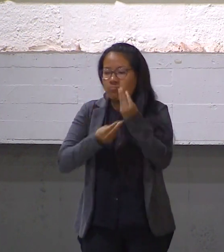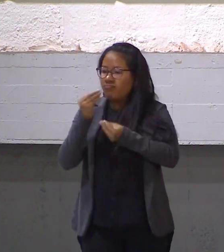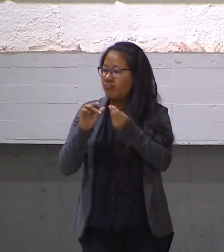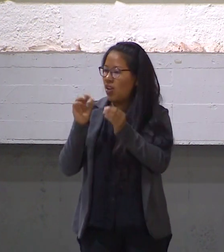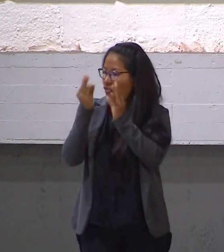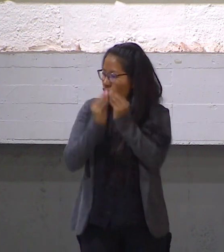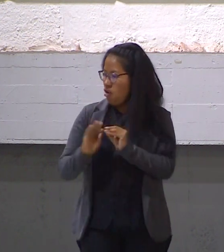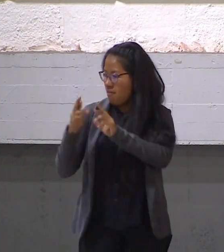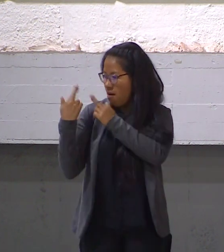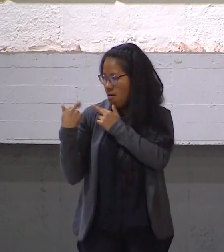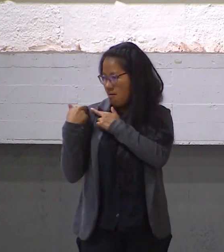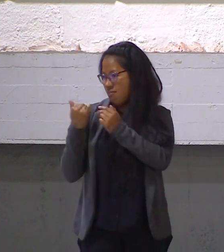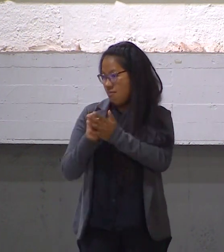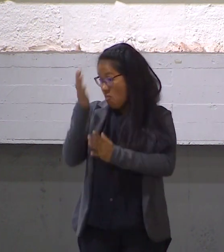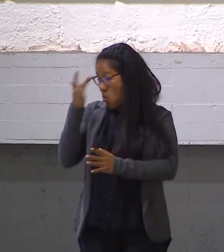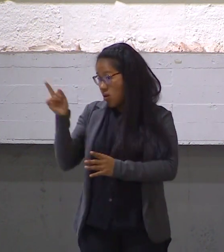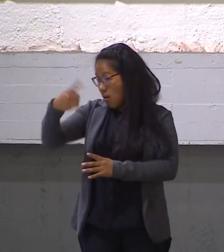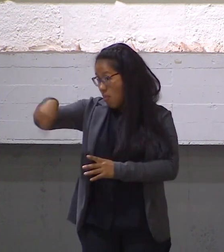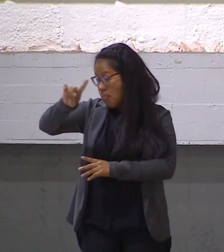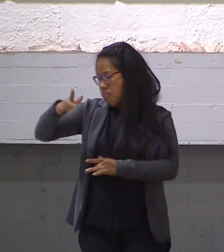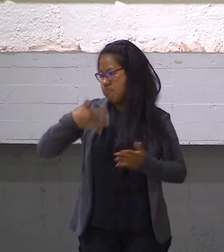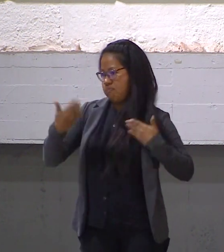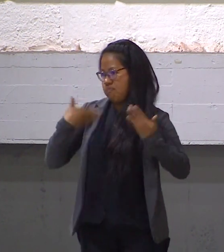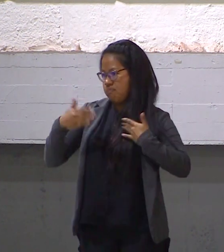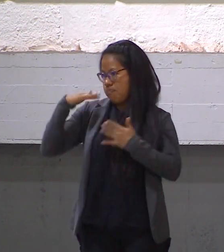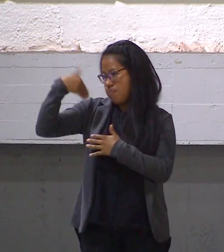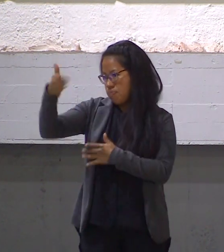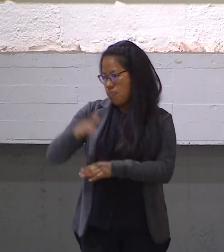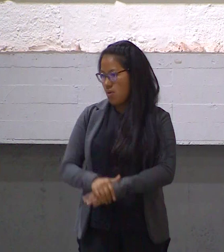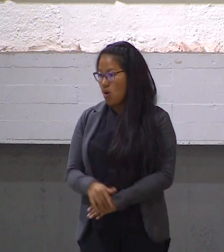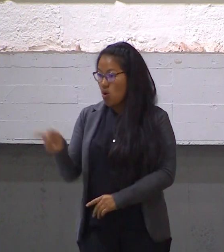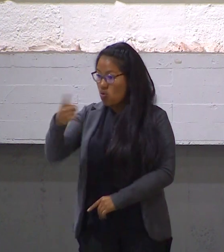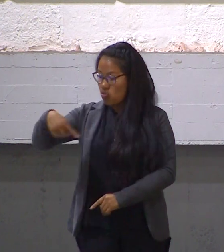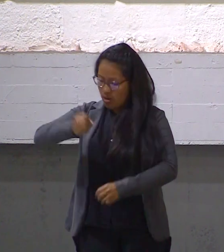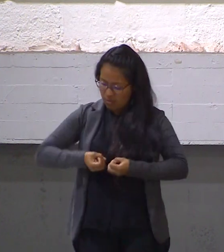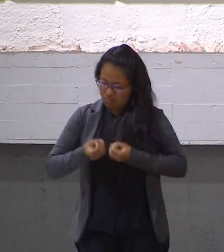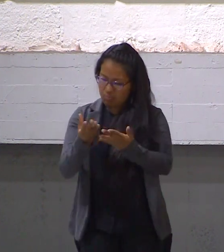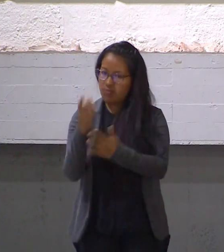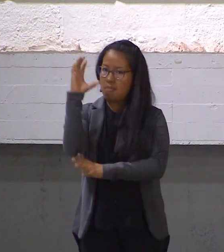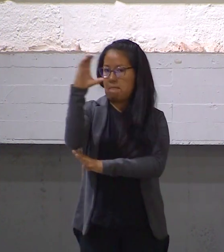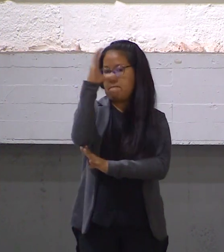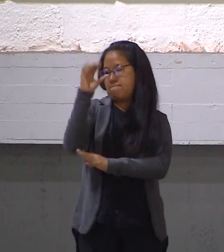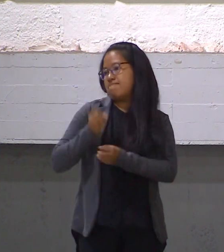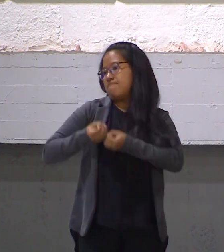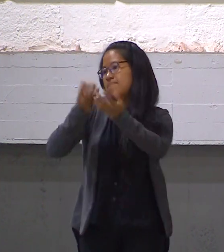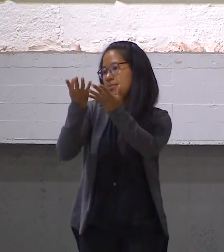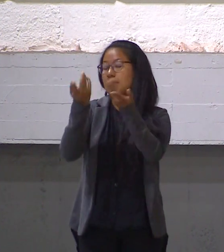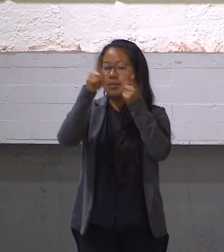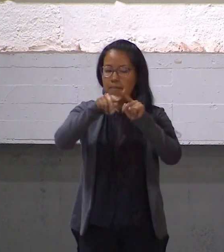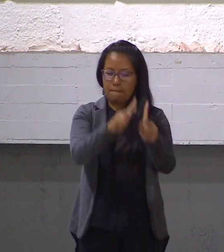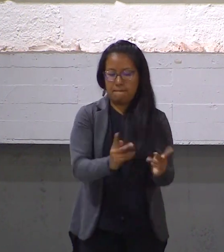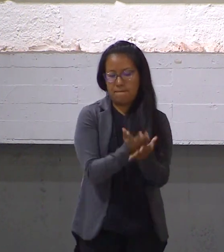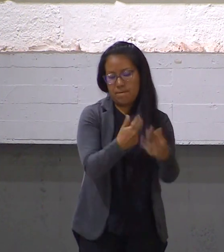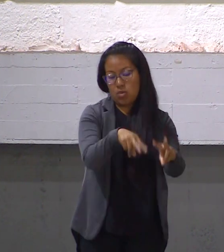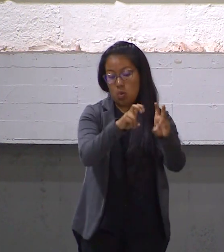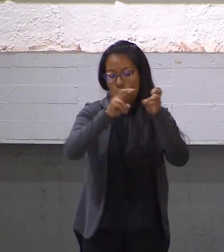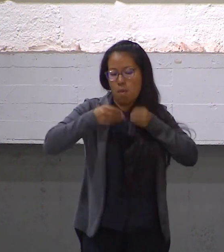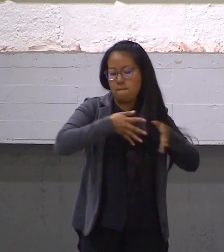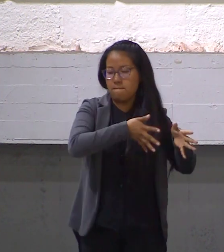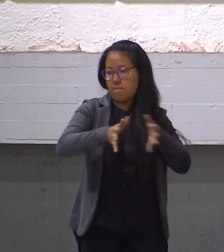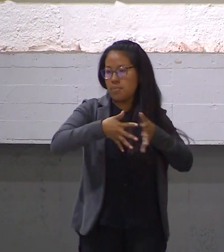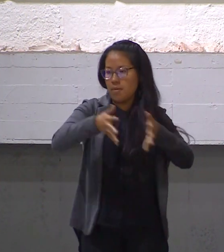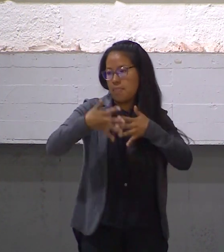porque será lo que ustedes disfruten lo que ustedes le entreguen al país y a los nuevos estudiantes que quieran ingresar